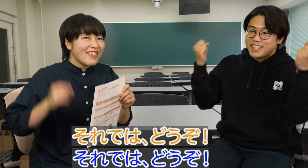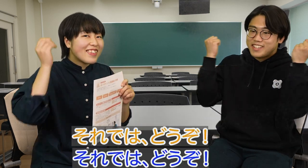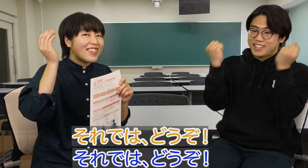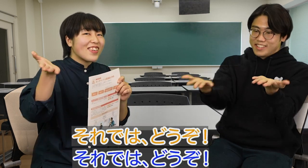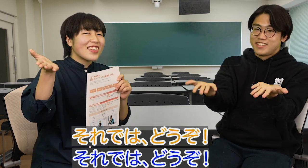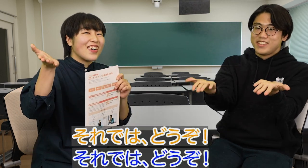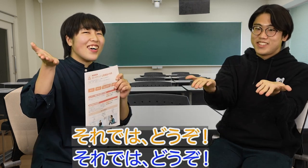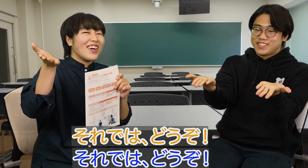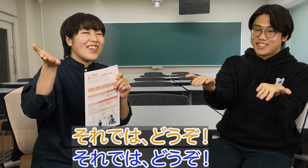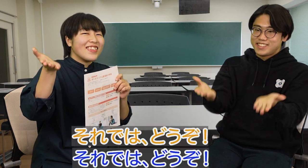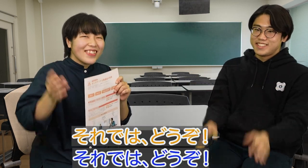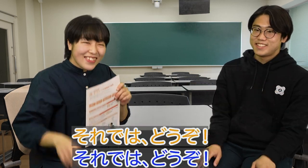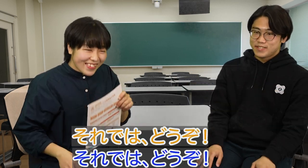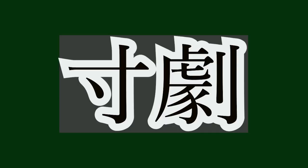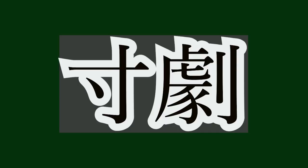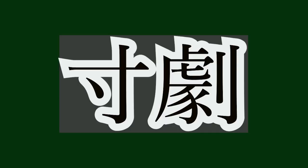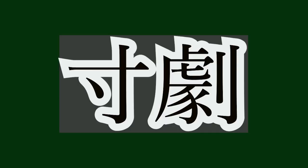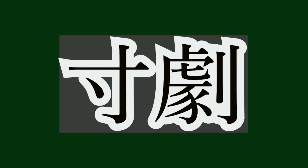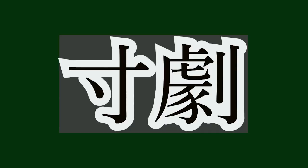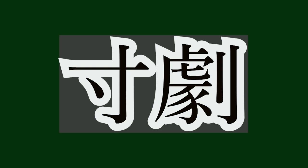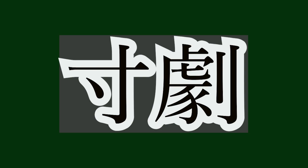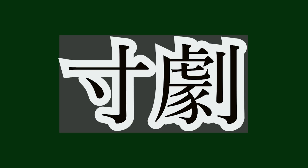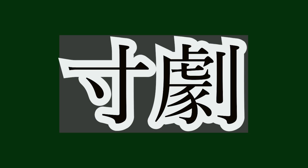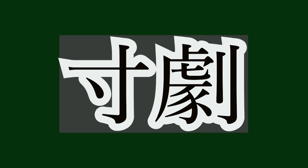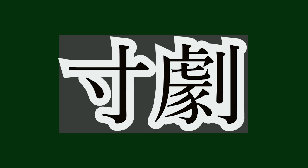それではどうぞ。 どうぞ。